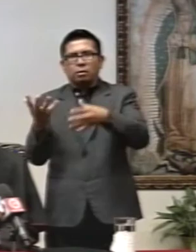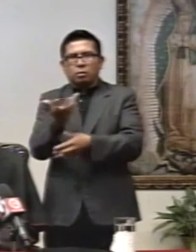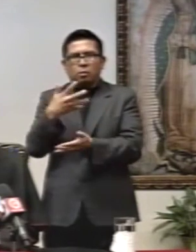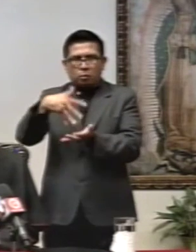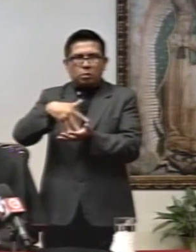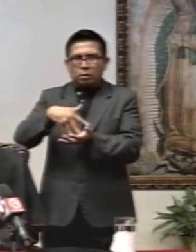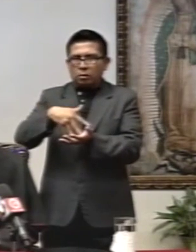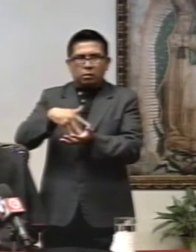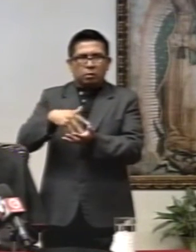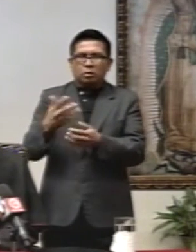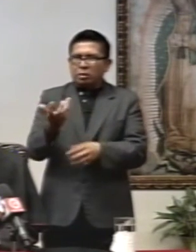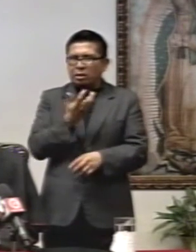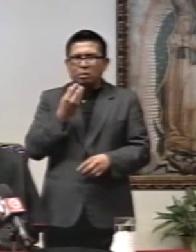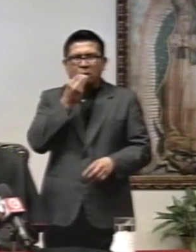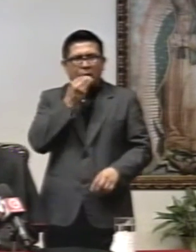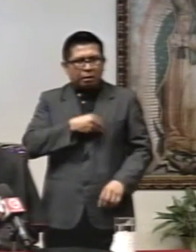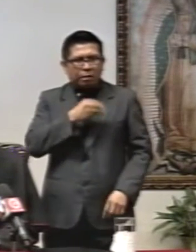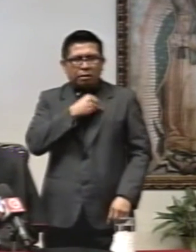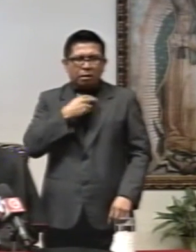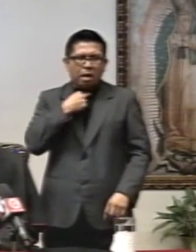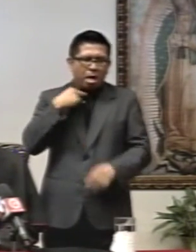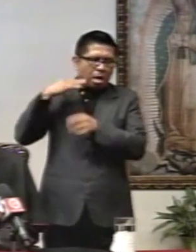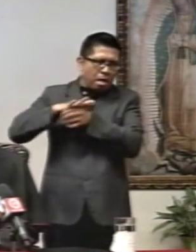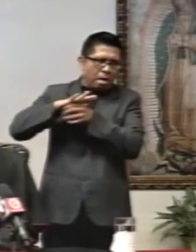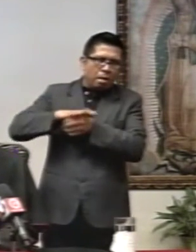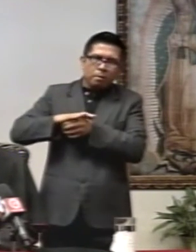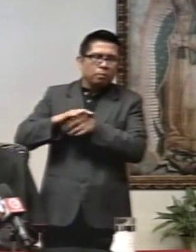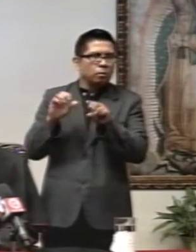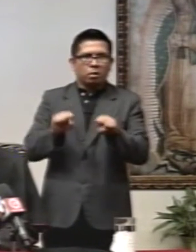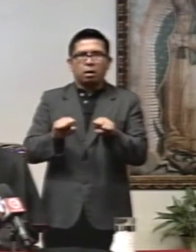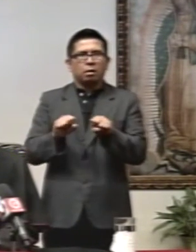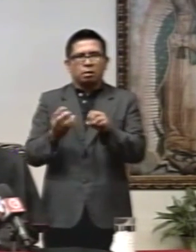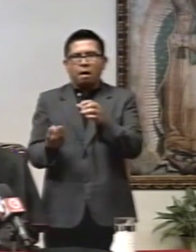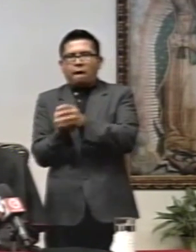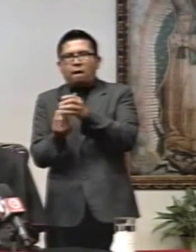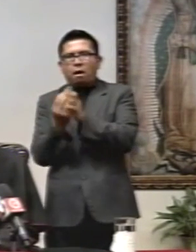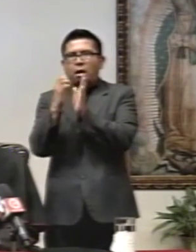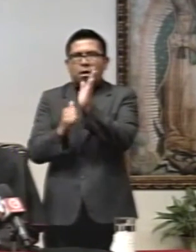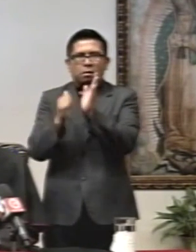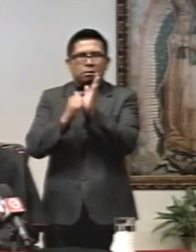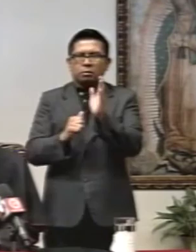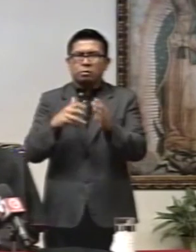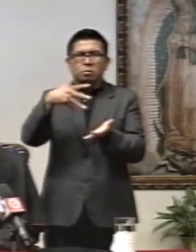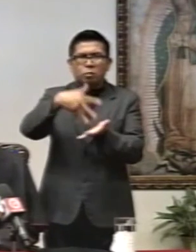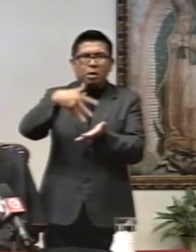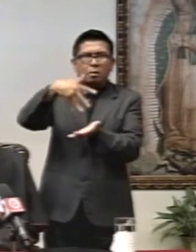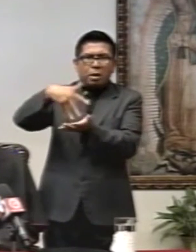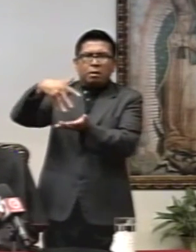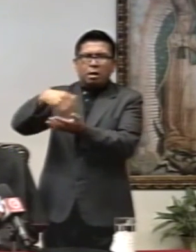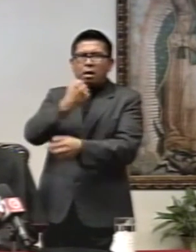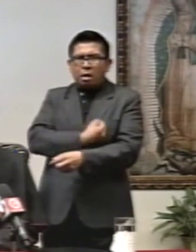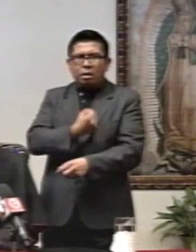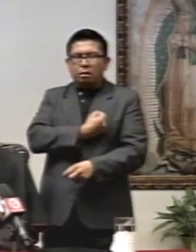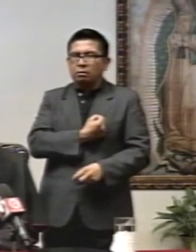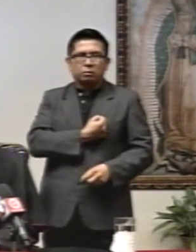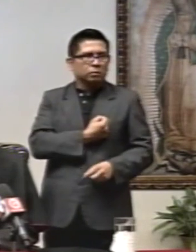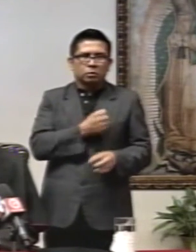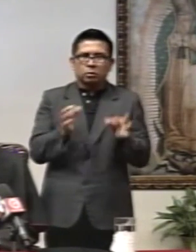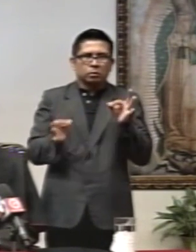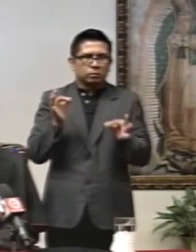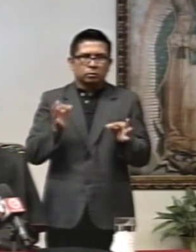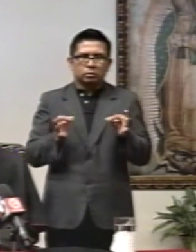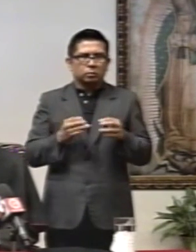No soporta ya la nación tanto, el pueblo, y no es